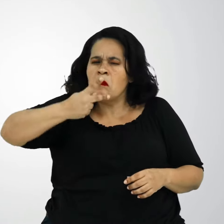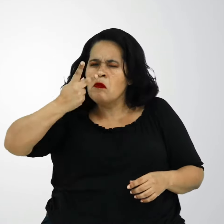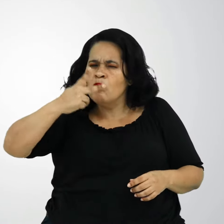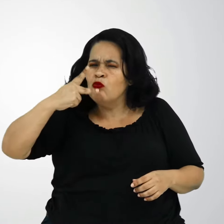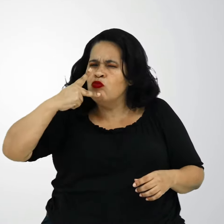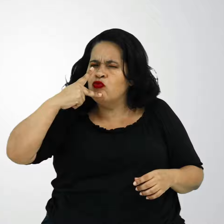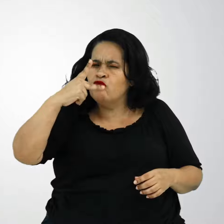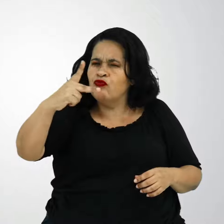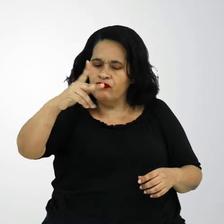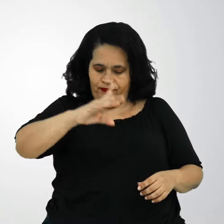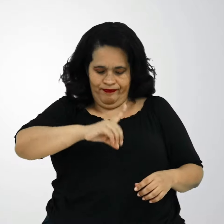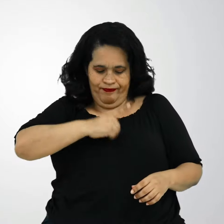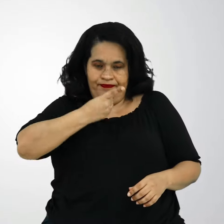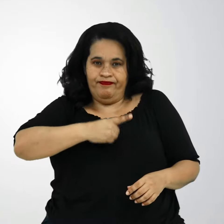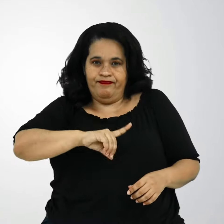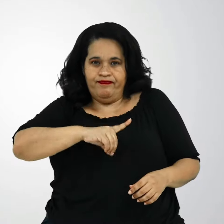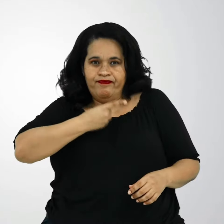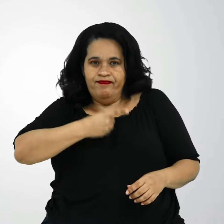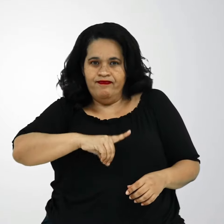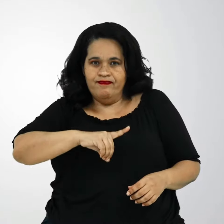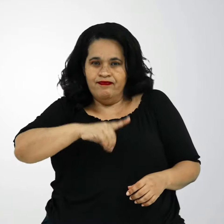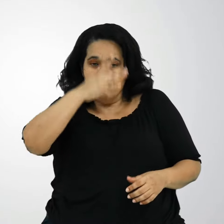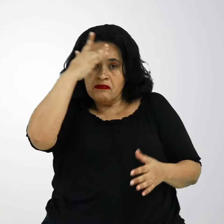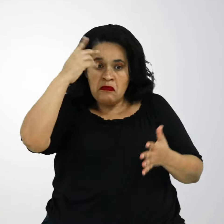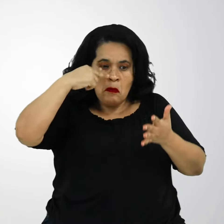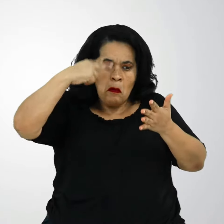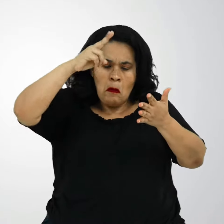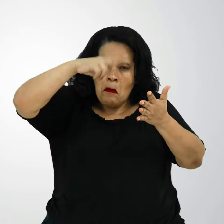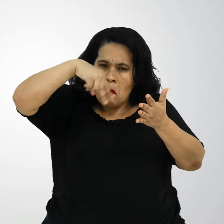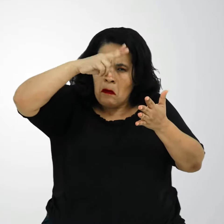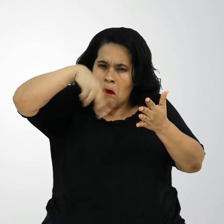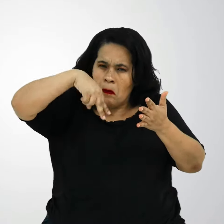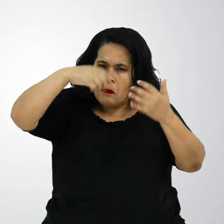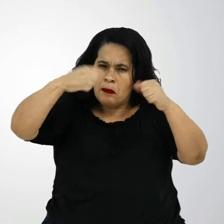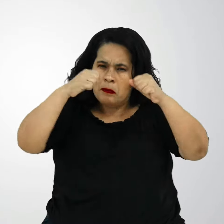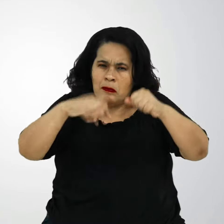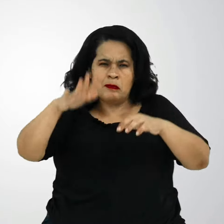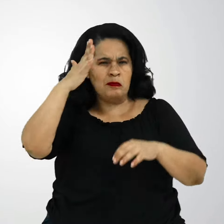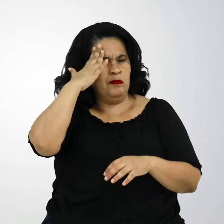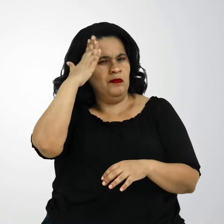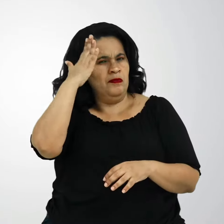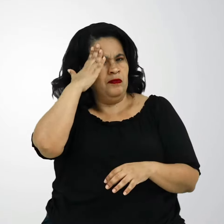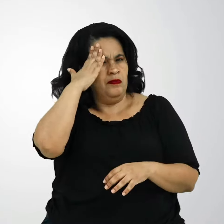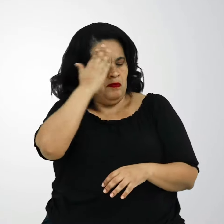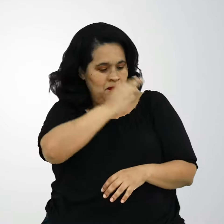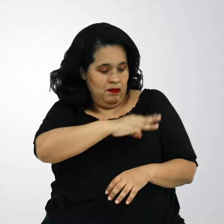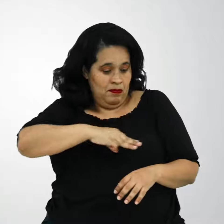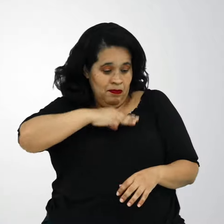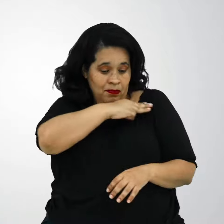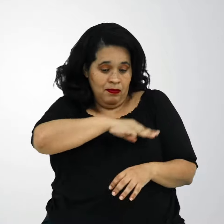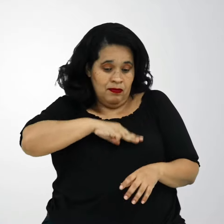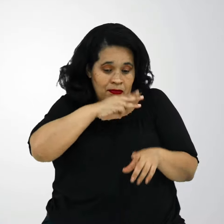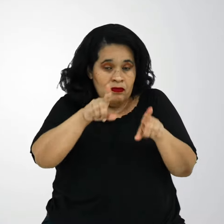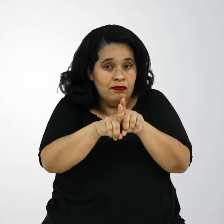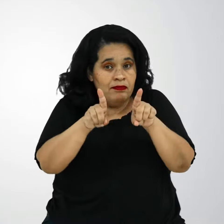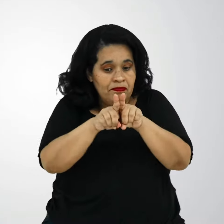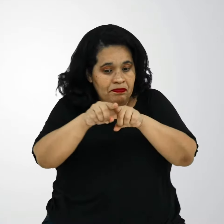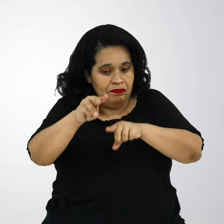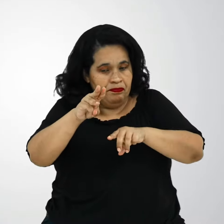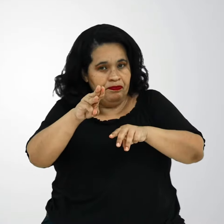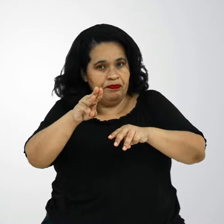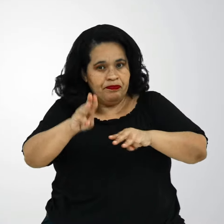Daniel, quem lê, entenda. E aí ele começa a descrição da grande tribulação, tanto em Mateus quanto em Marcos, enfim, nas descrições da grande tribulação.